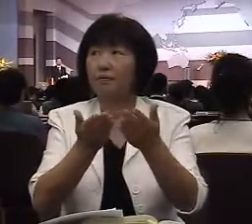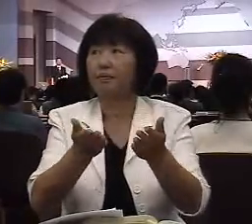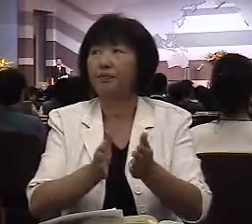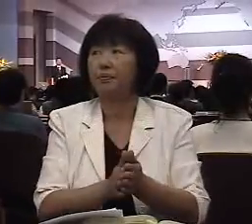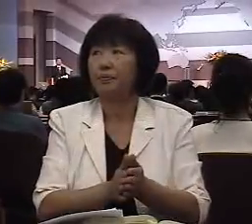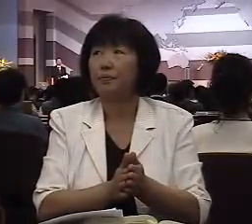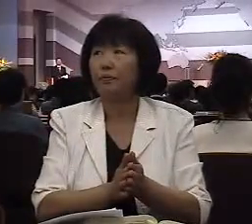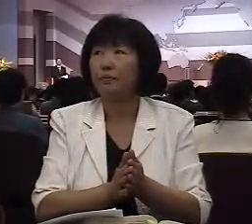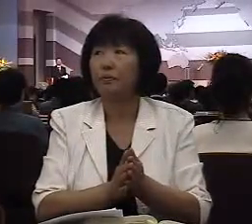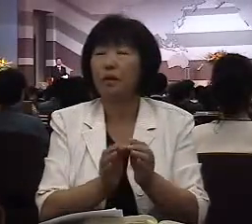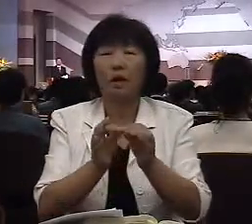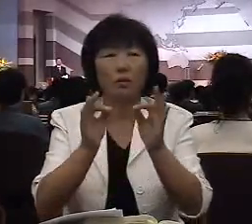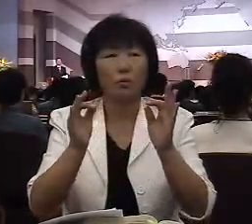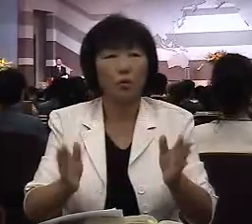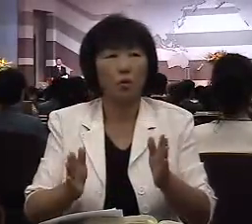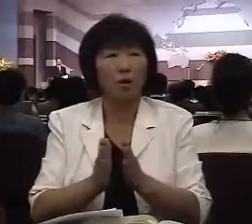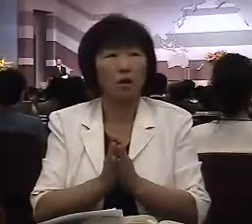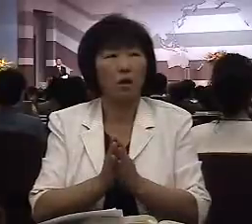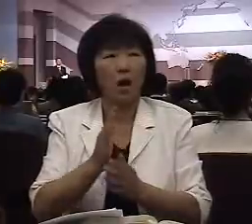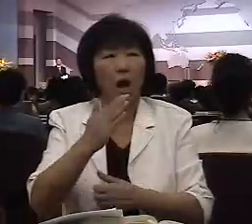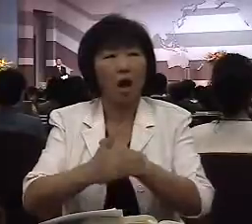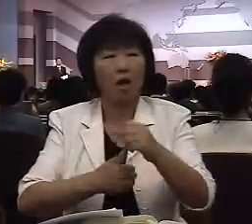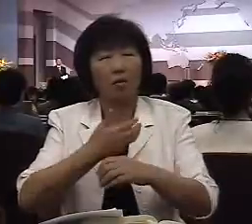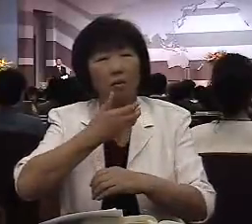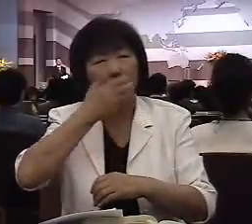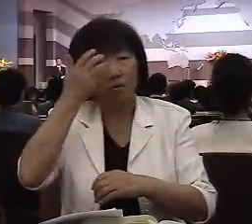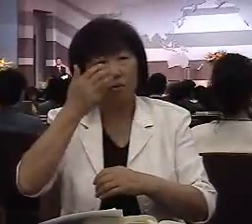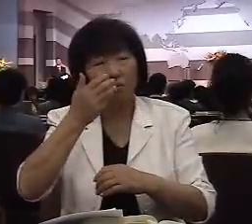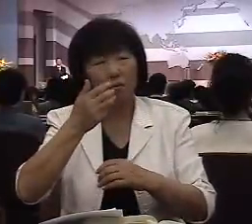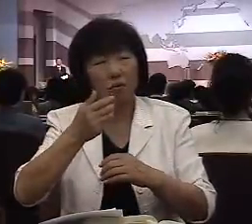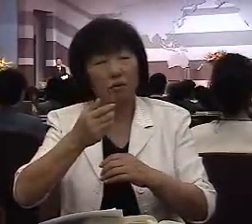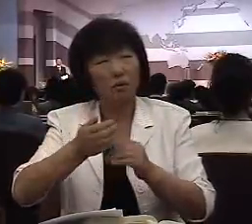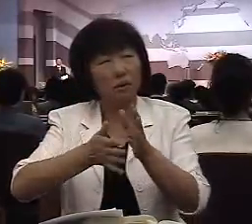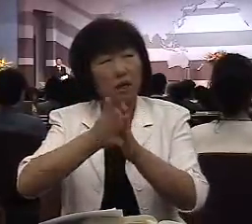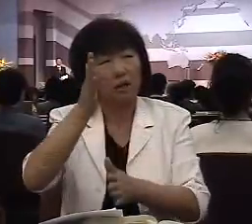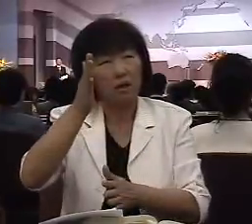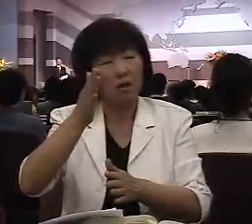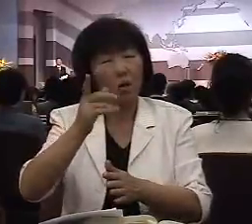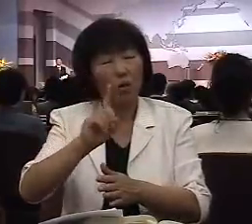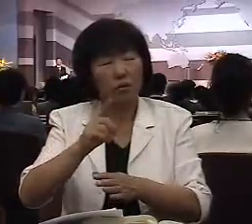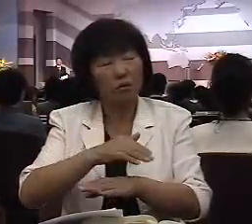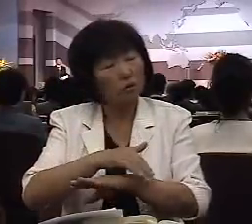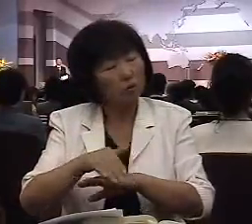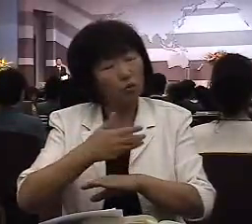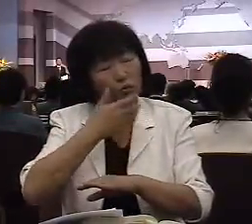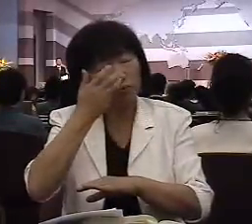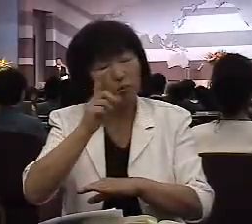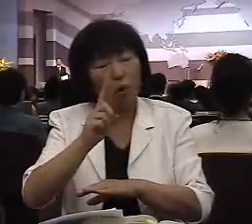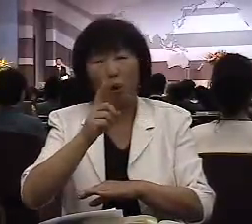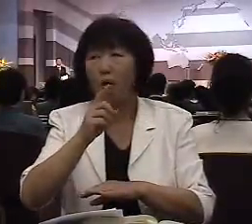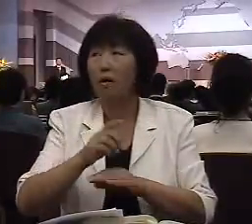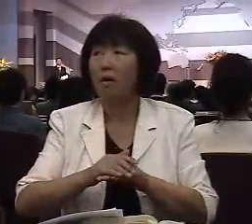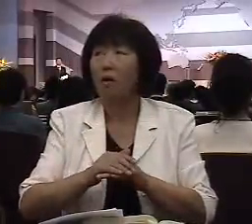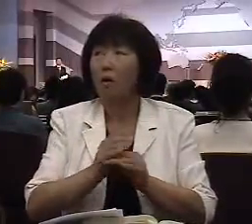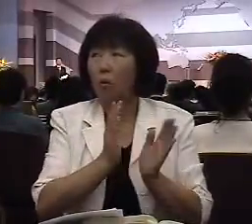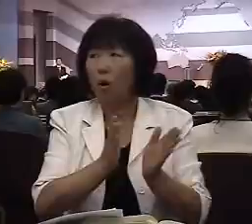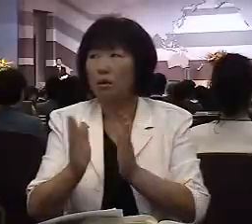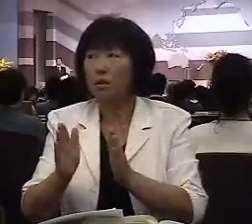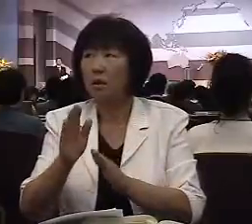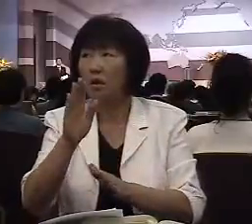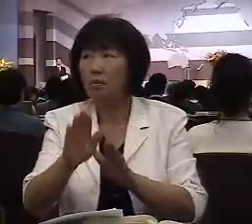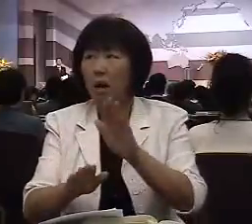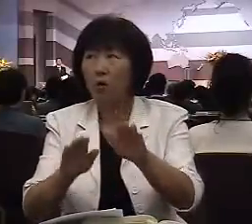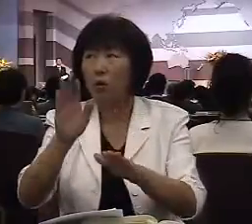그동안 이제 이 킹덤 드림 센터에 어떠한 지금 설계와 어떠한 그 꿈과 어떠한 그 과정을 밟게